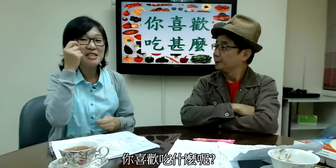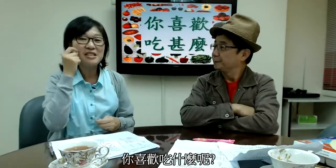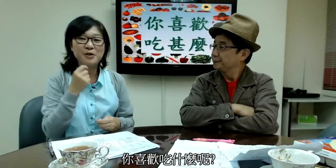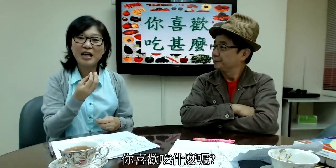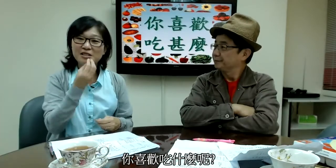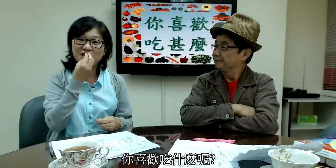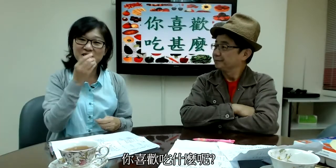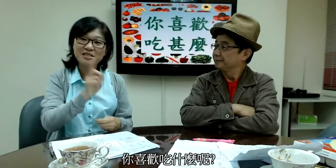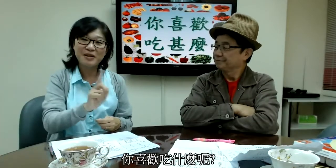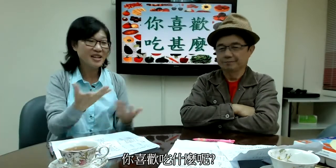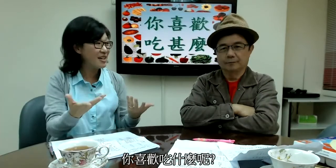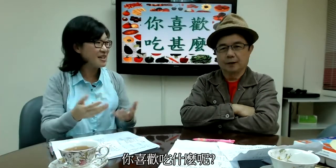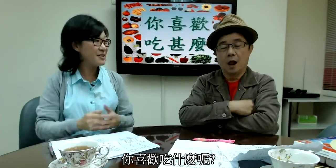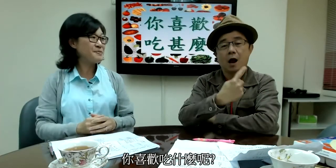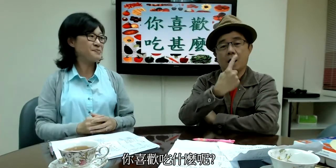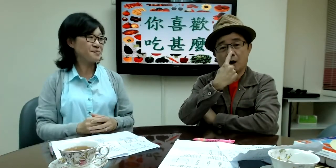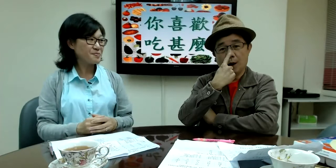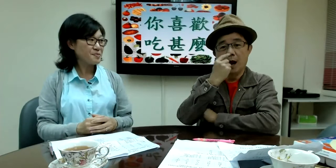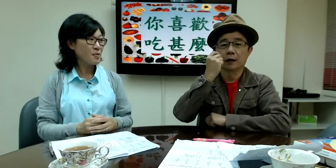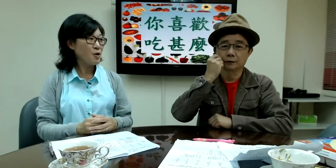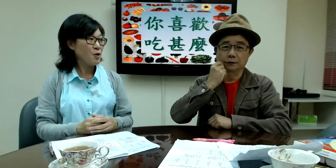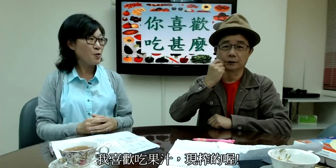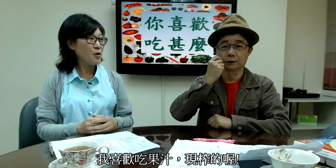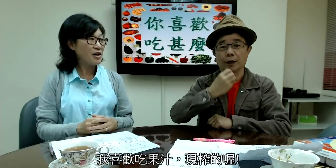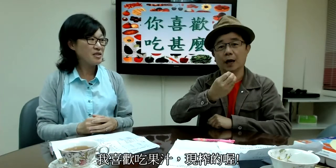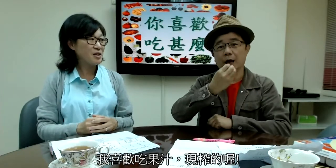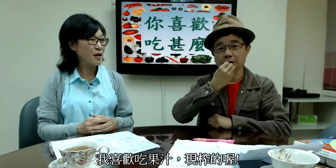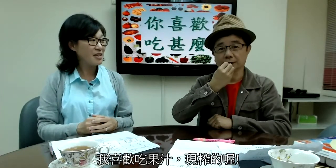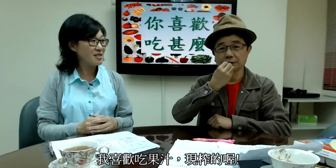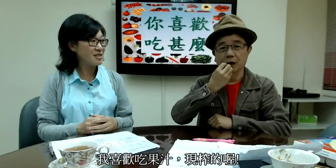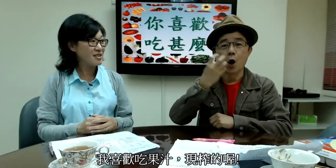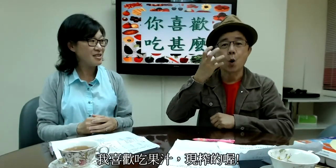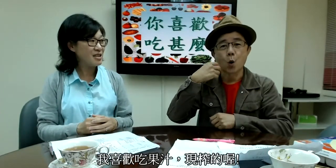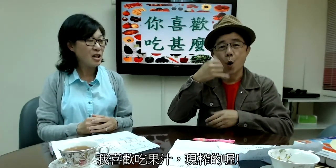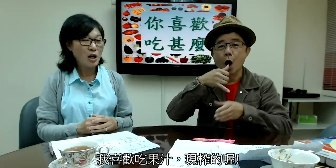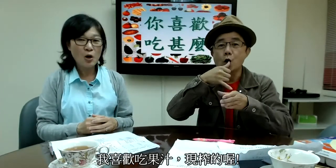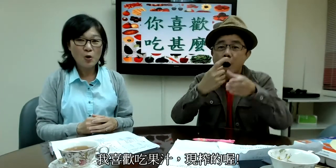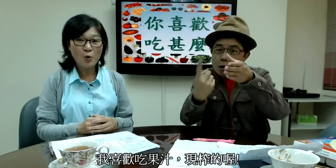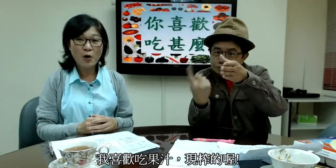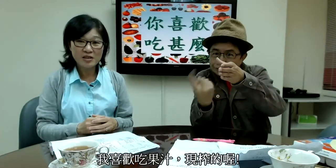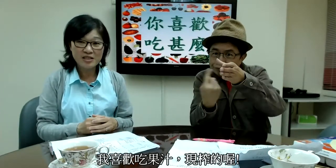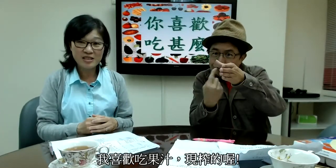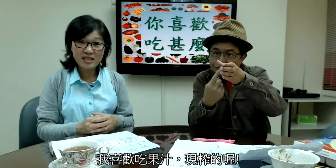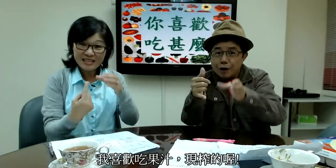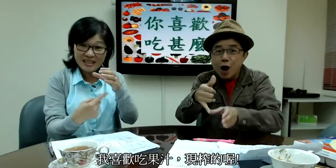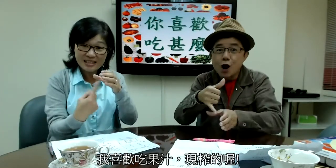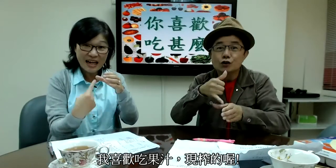喜欢吃什么呢？我喜欢吃果汁，现榨的